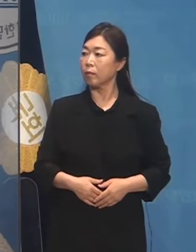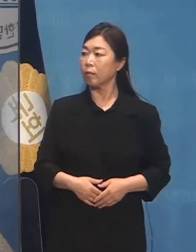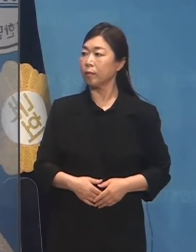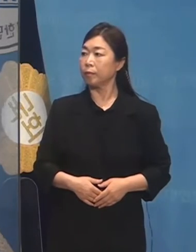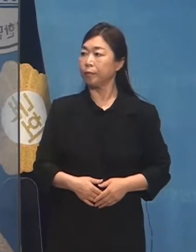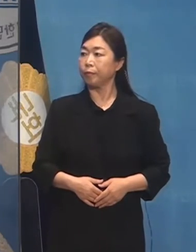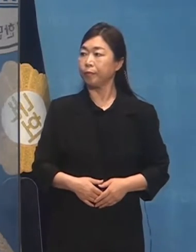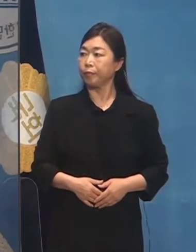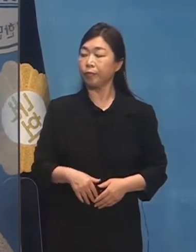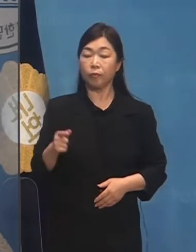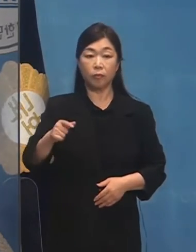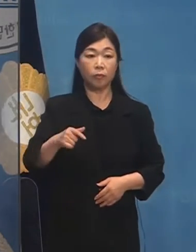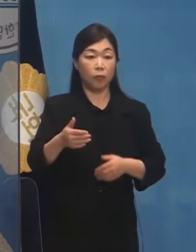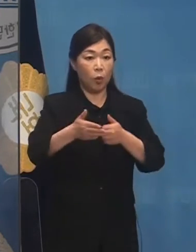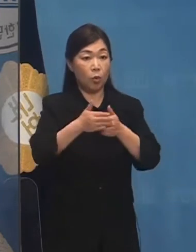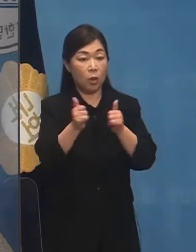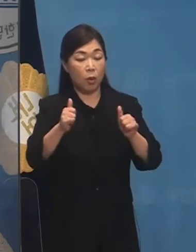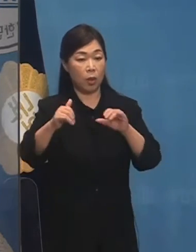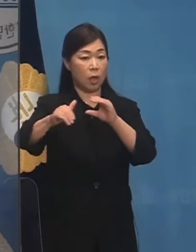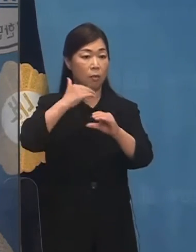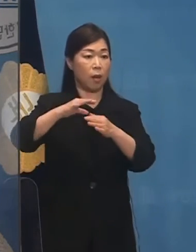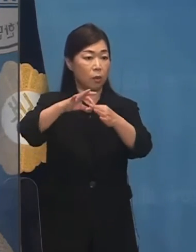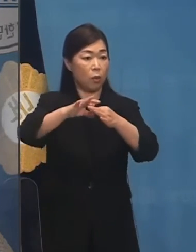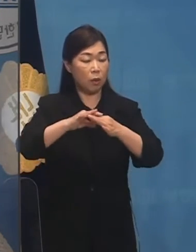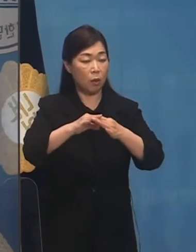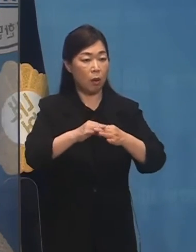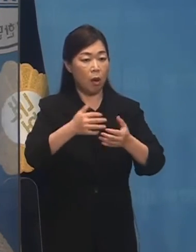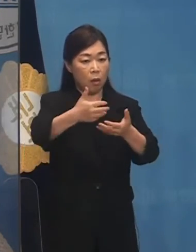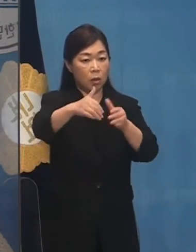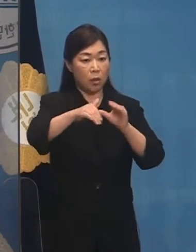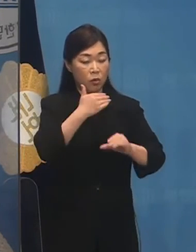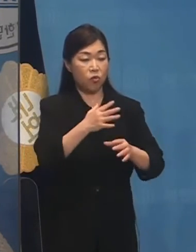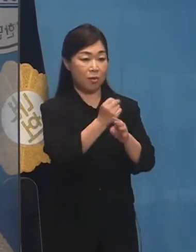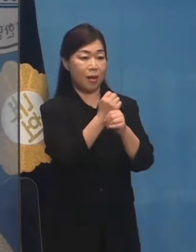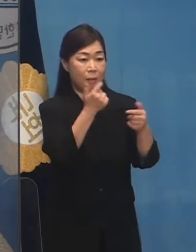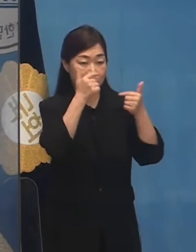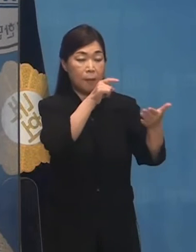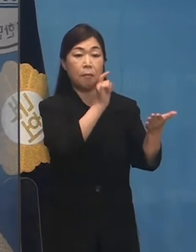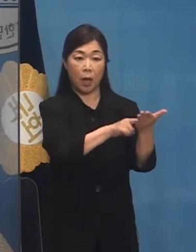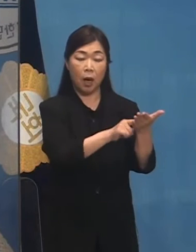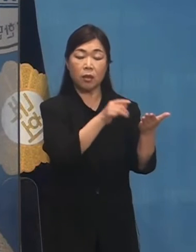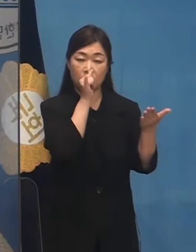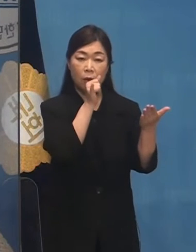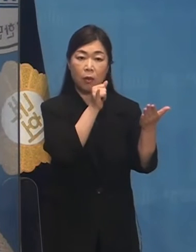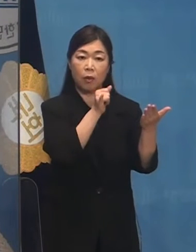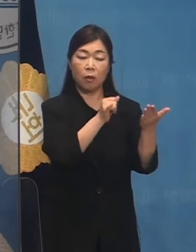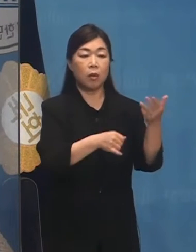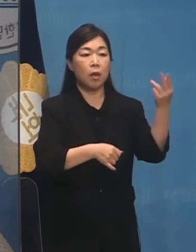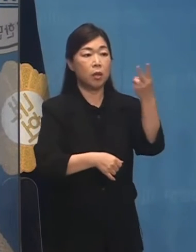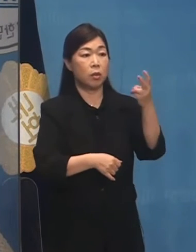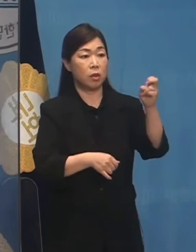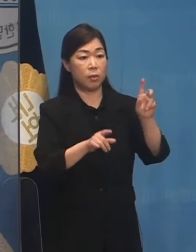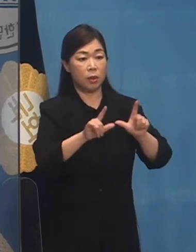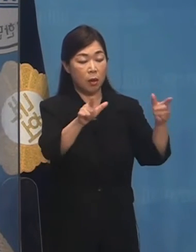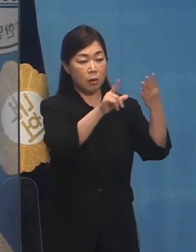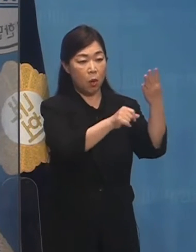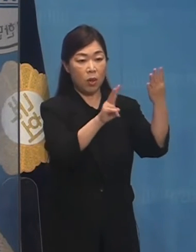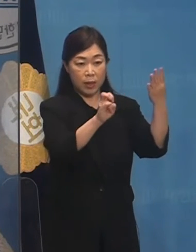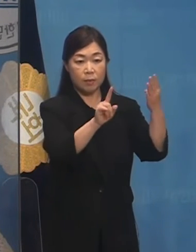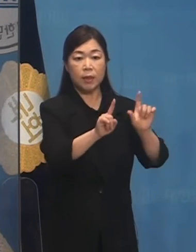우리 보좌관 이메일을 통해서 여기 제출 일자가 정확하게 찍혀 있습니다. 2022년